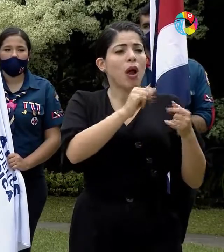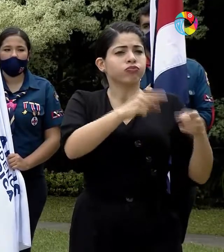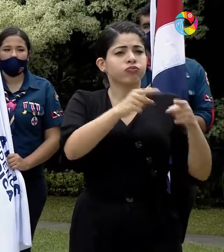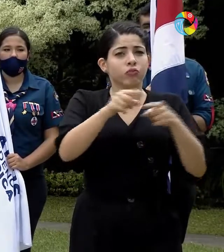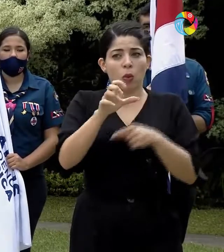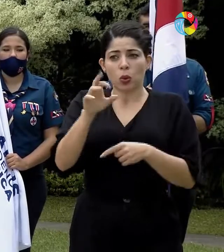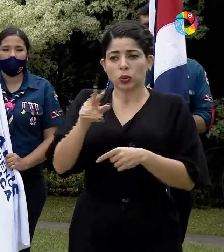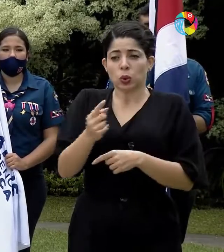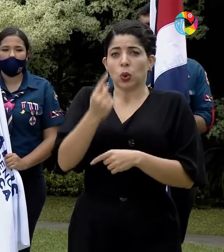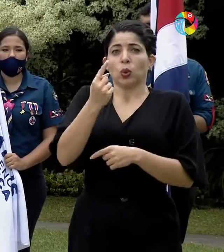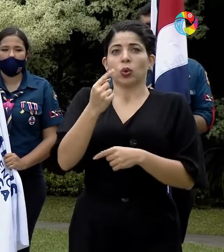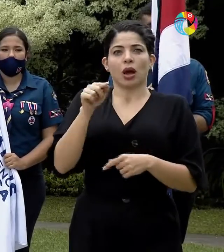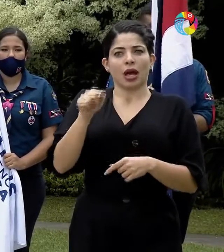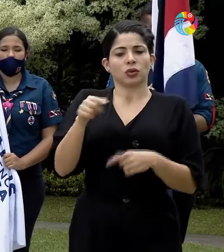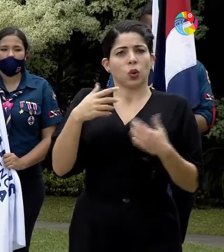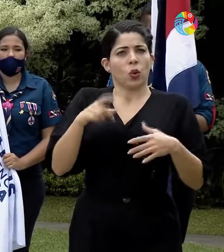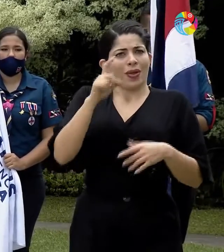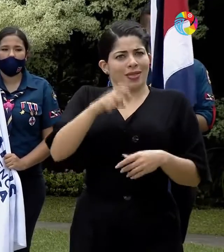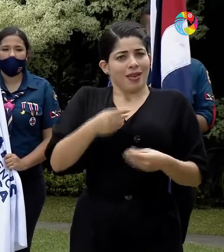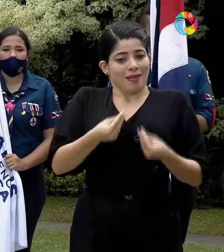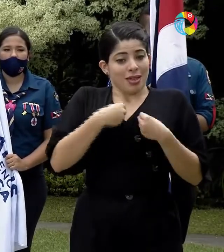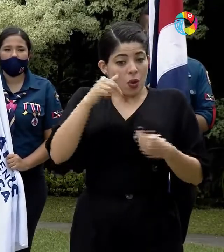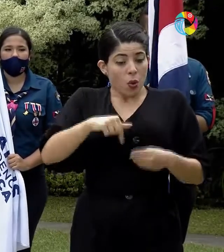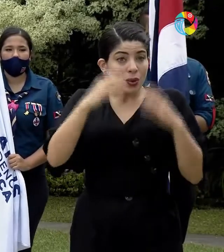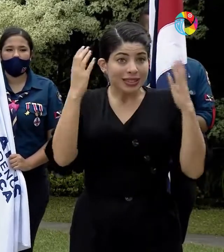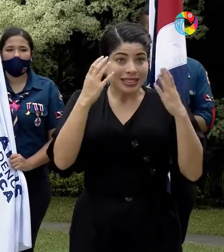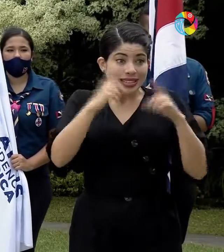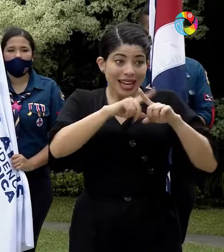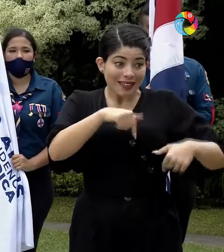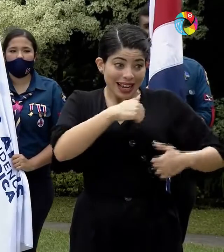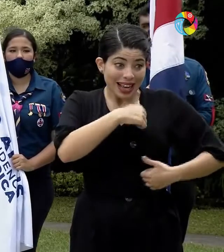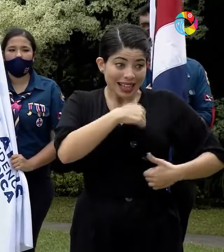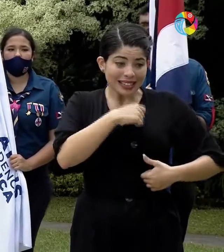llenarnos hoy que celebramos la abolición del ejército